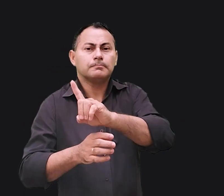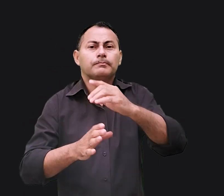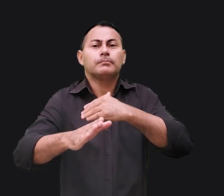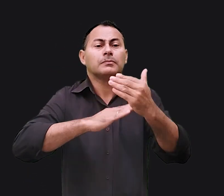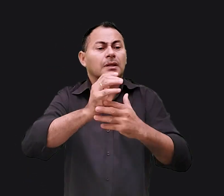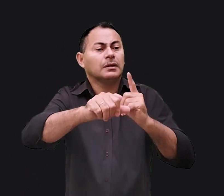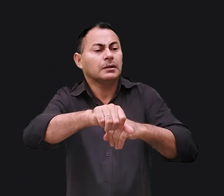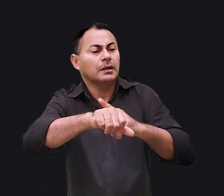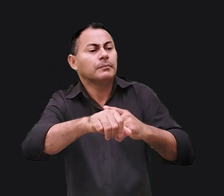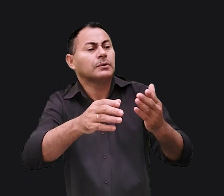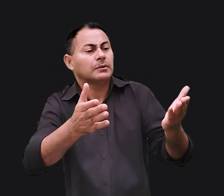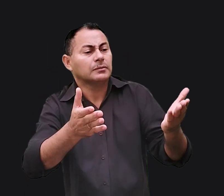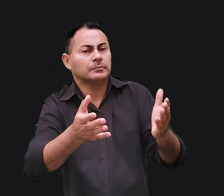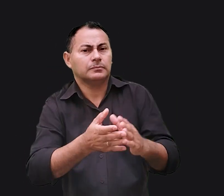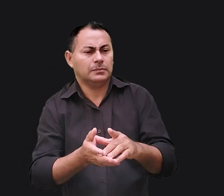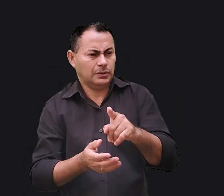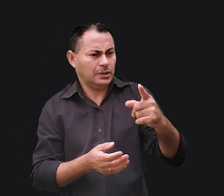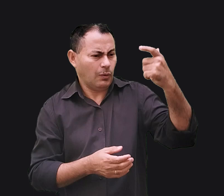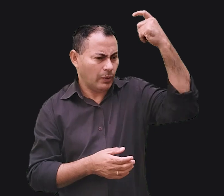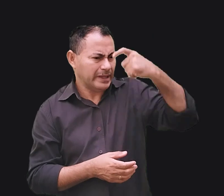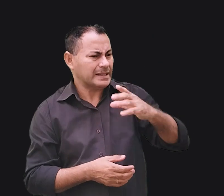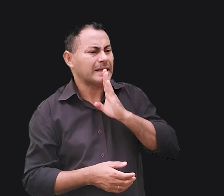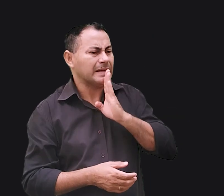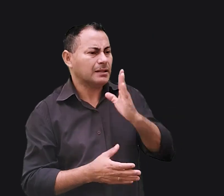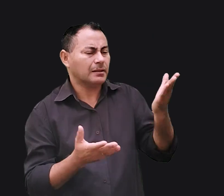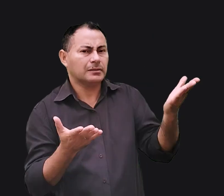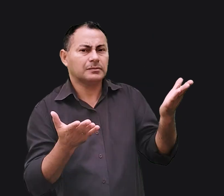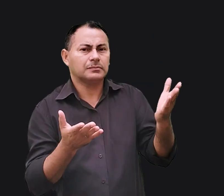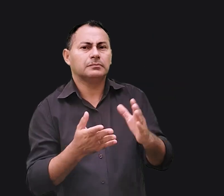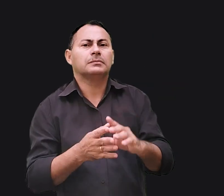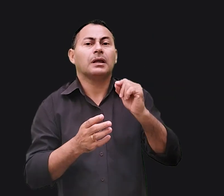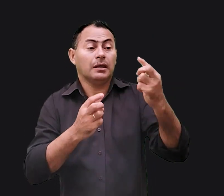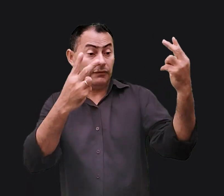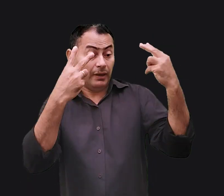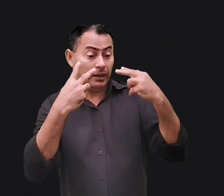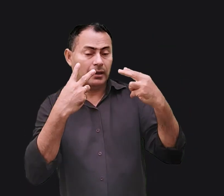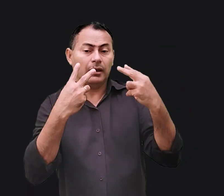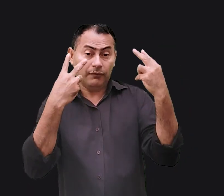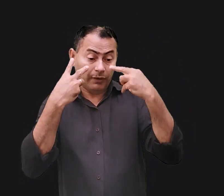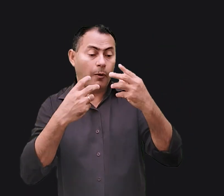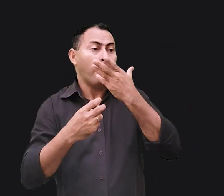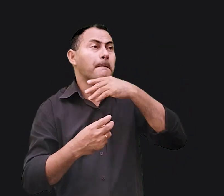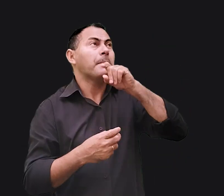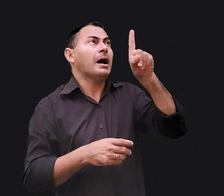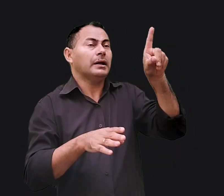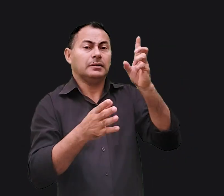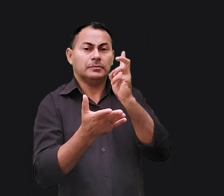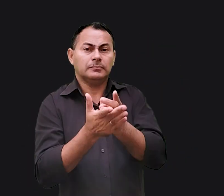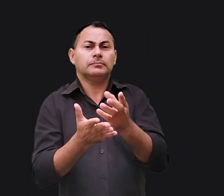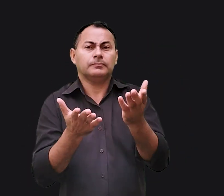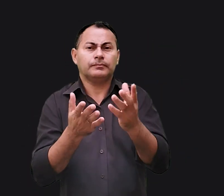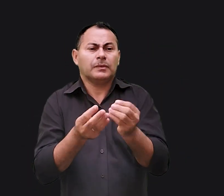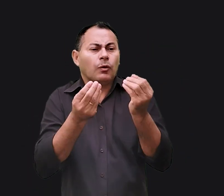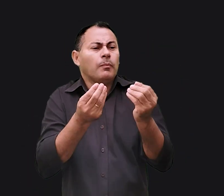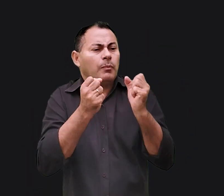tanto tempo. Você não me conhece? Quem me vê, vê o Pai. Como você pode